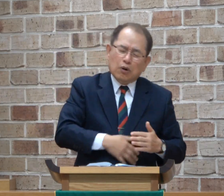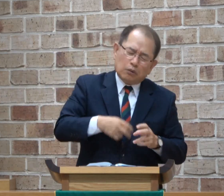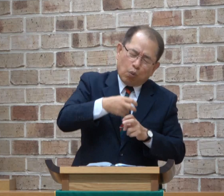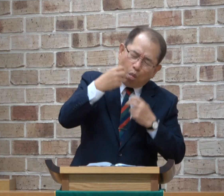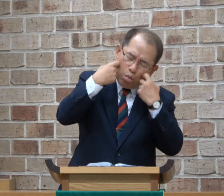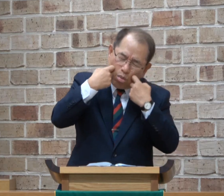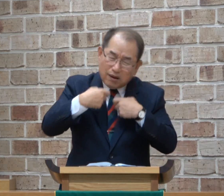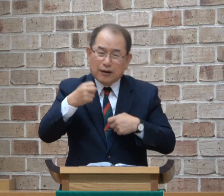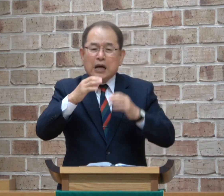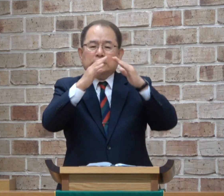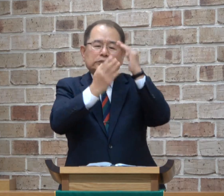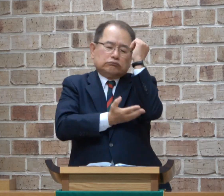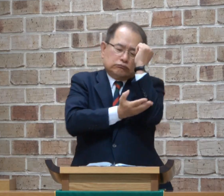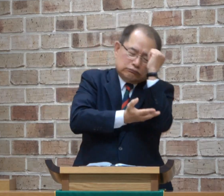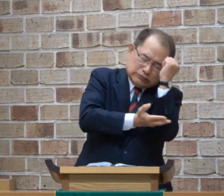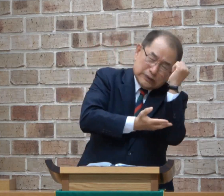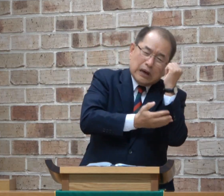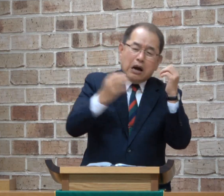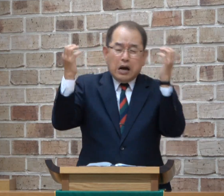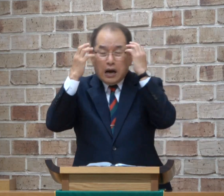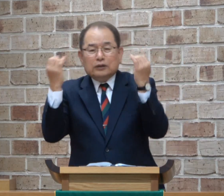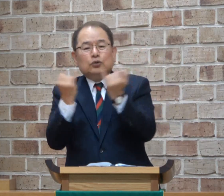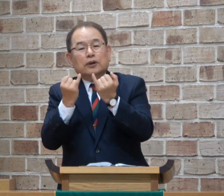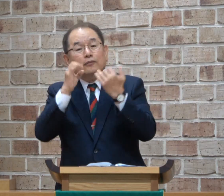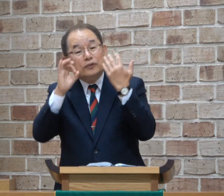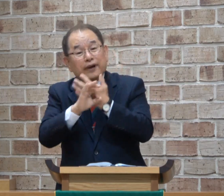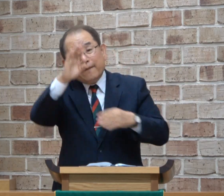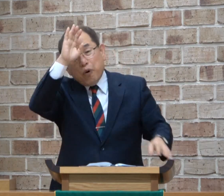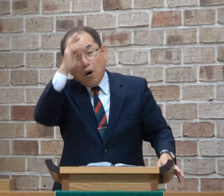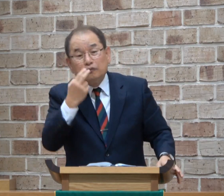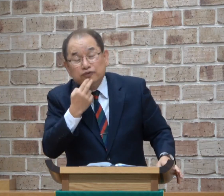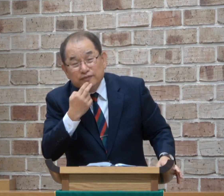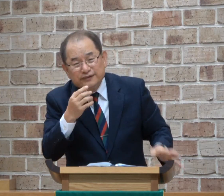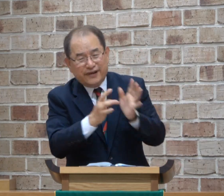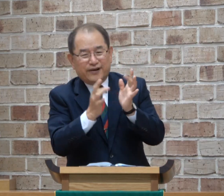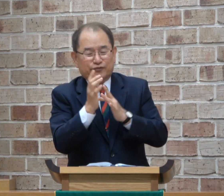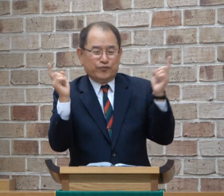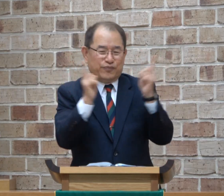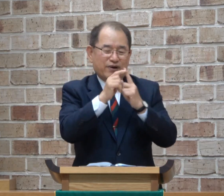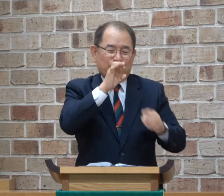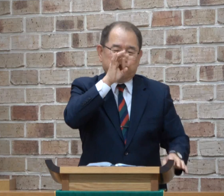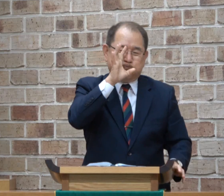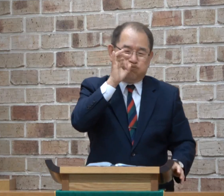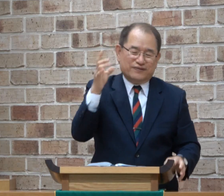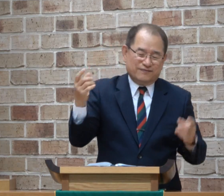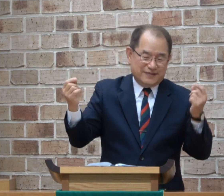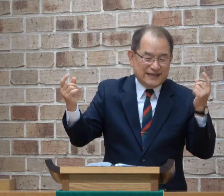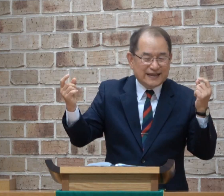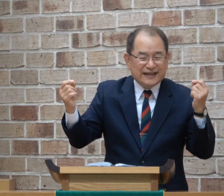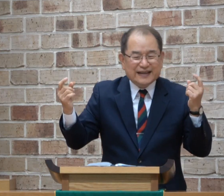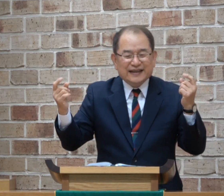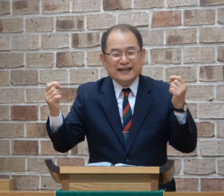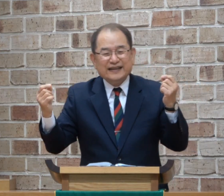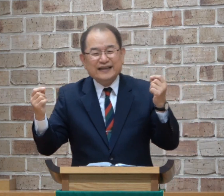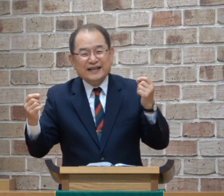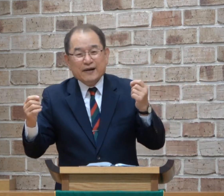재산을 다 탕진할 정도로 병에서 낫지 못했던 이 여인이 예수님을 만나고 병 때문에 예수님을